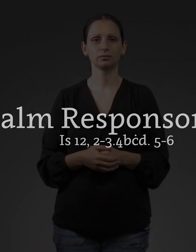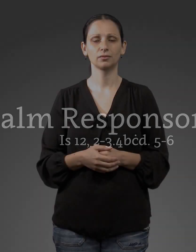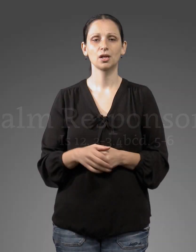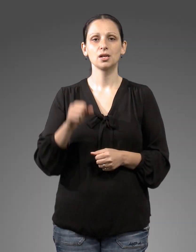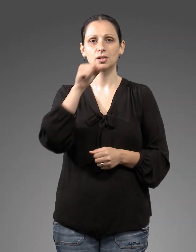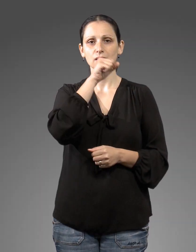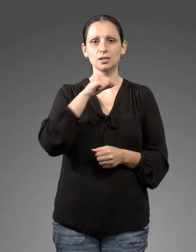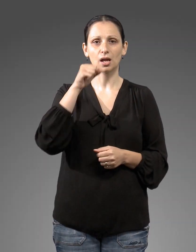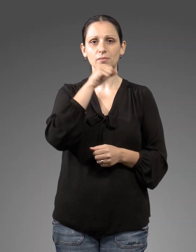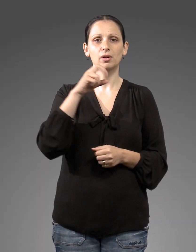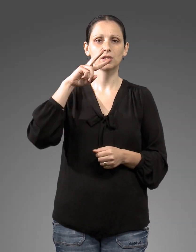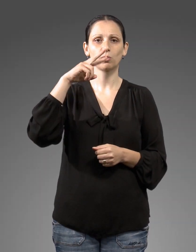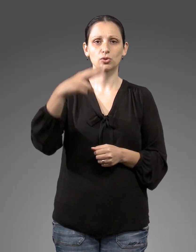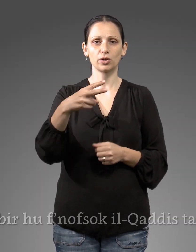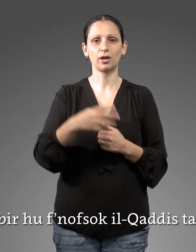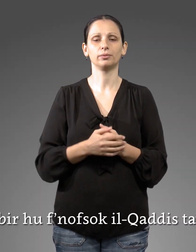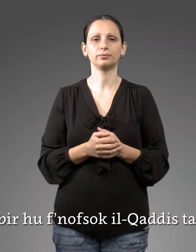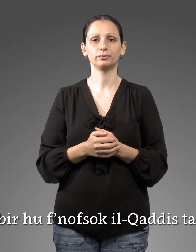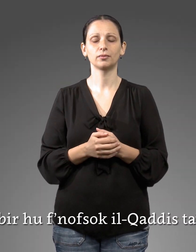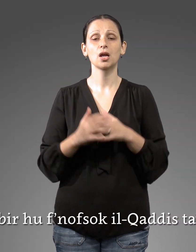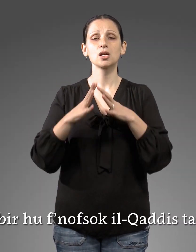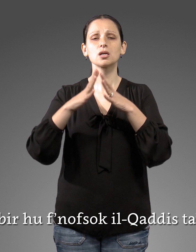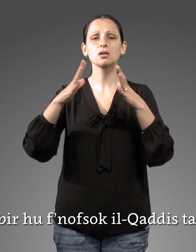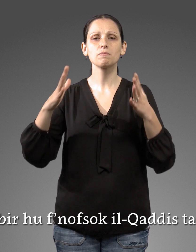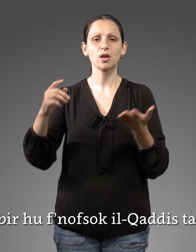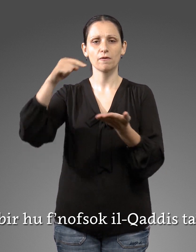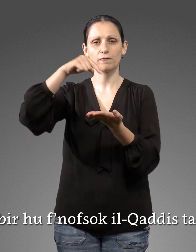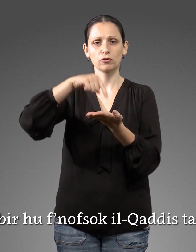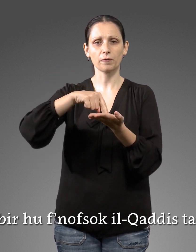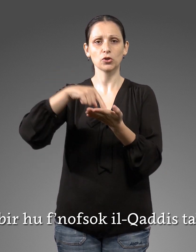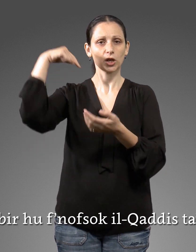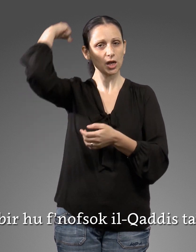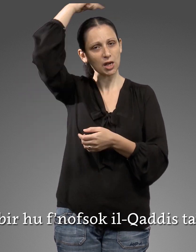Sam responsoriali Gbijru f-nofsok il-qaddista Izrael